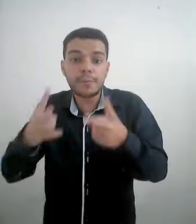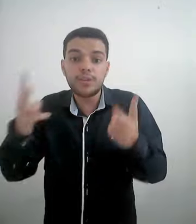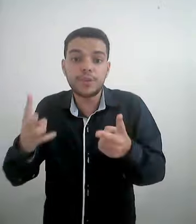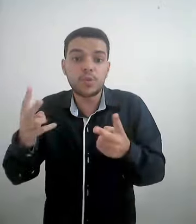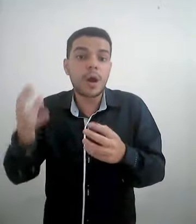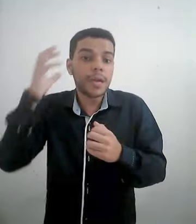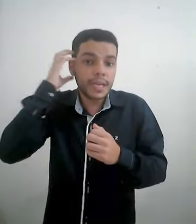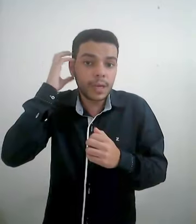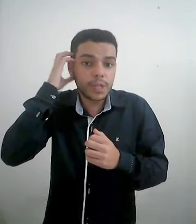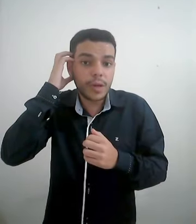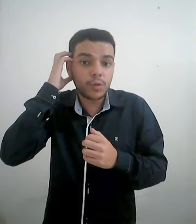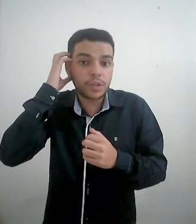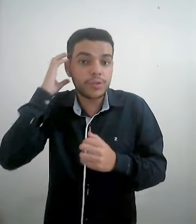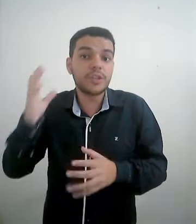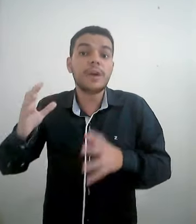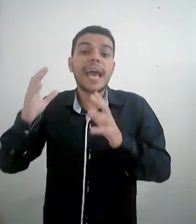puramente visual e não ter o retorno auditivo, é